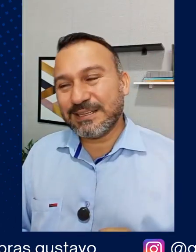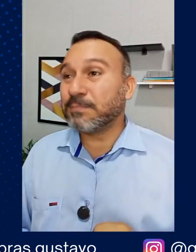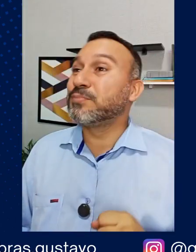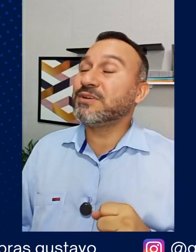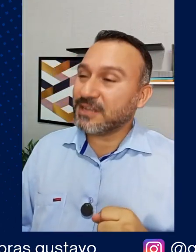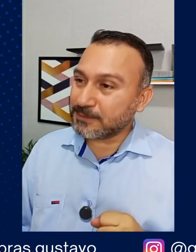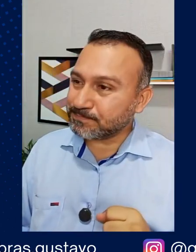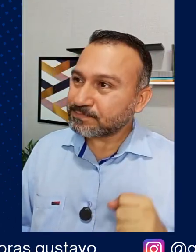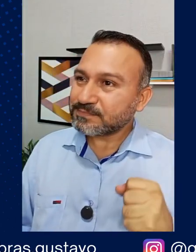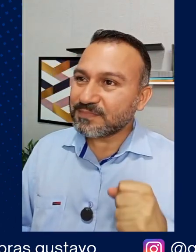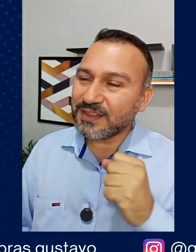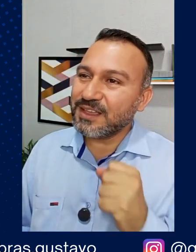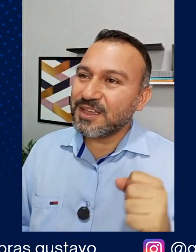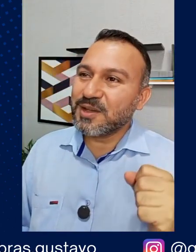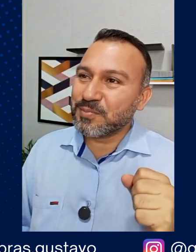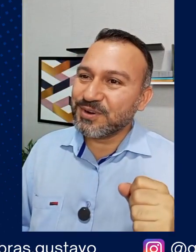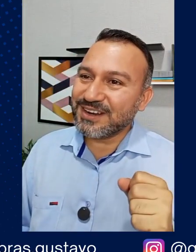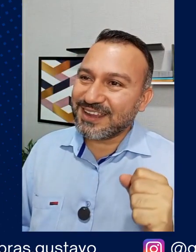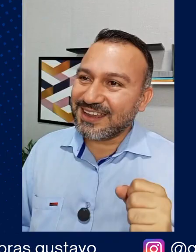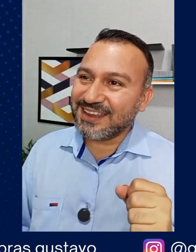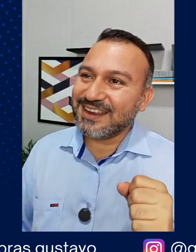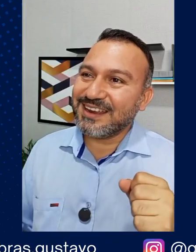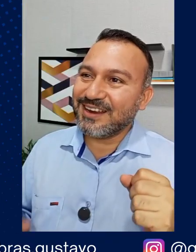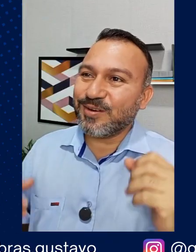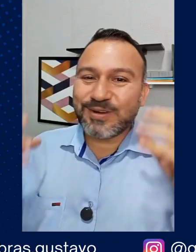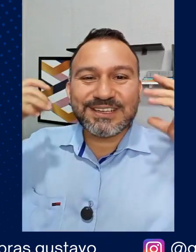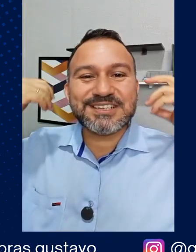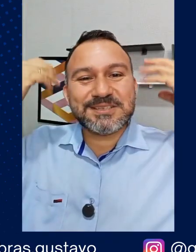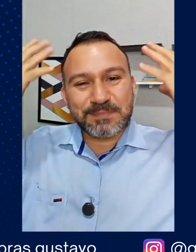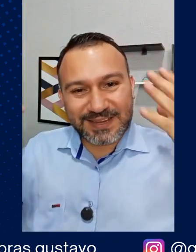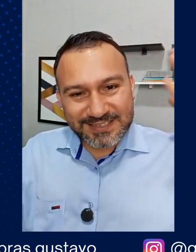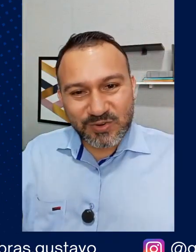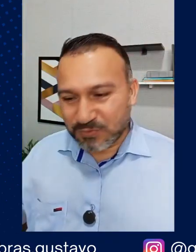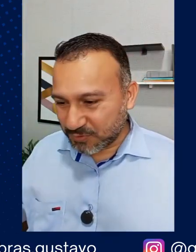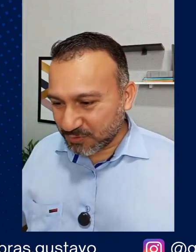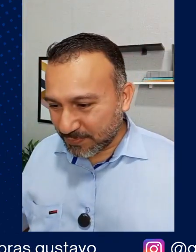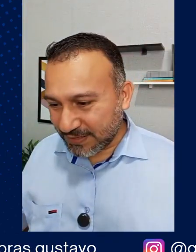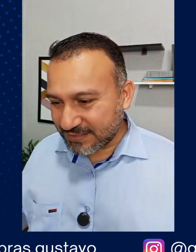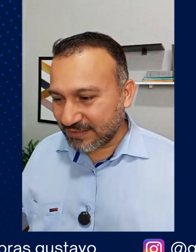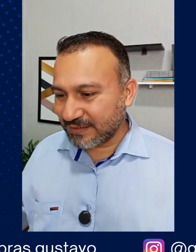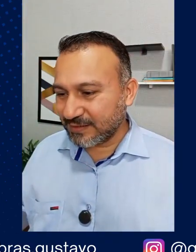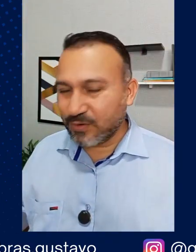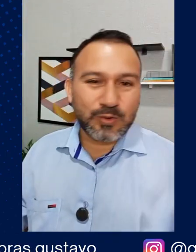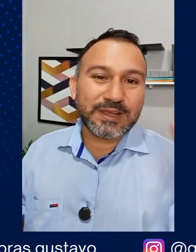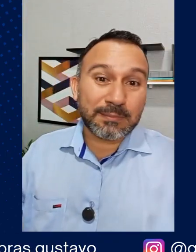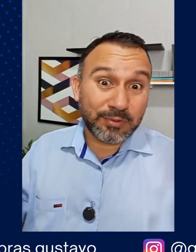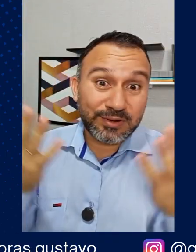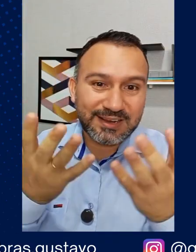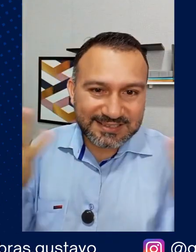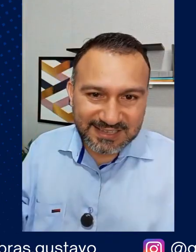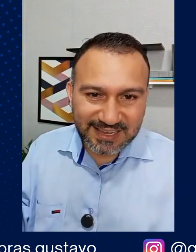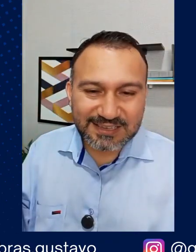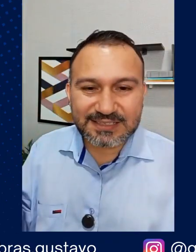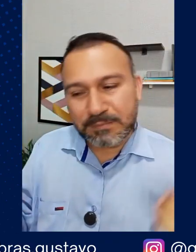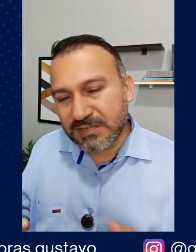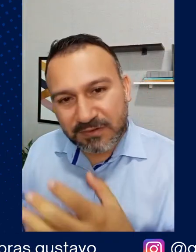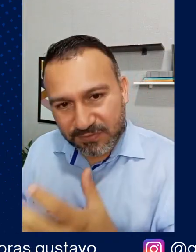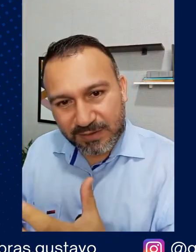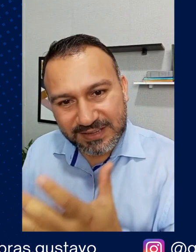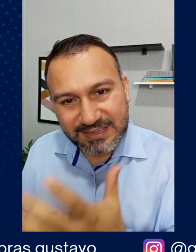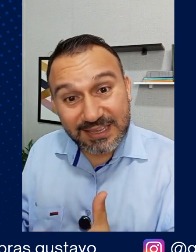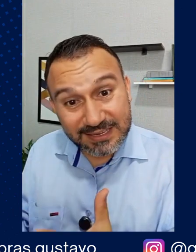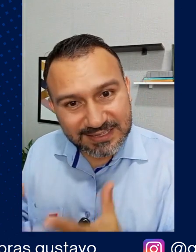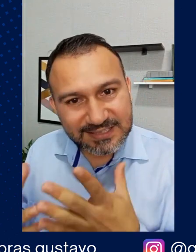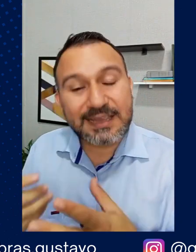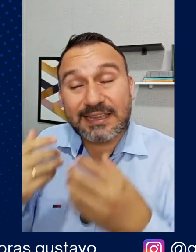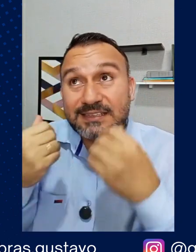naturais. Por quê? Porque quando a gente pensa como o surdo pensa, ou elabora as ideias da mesma